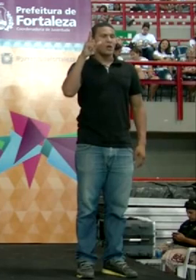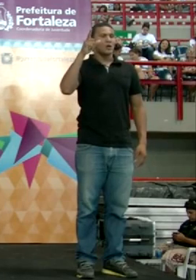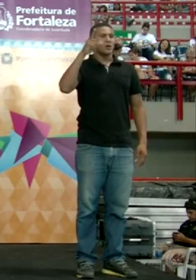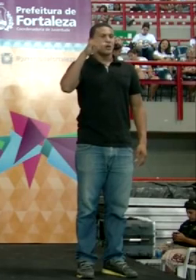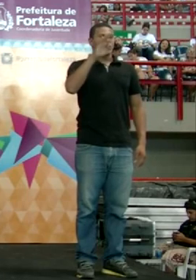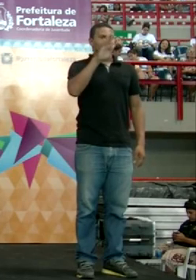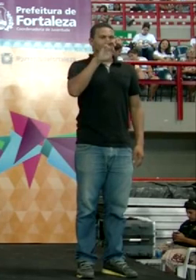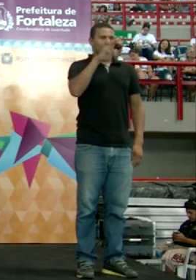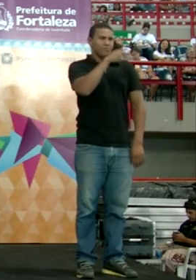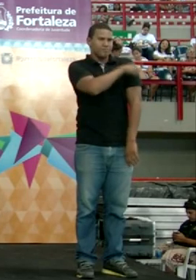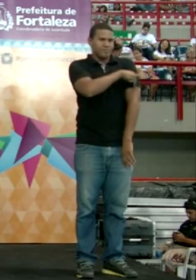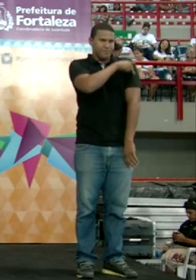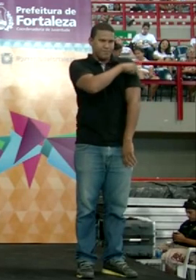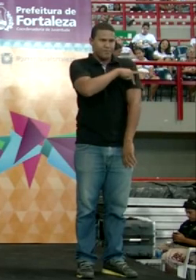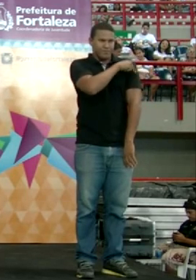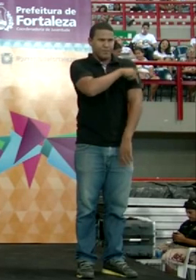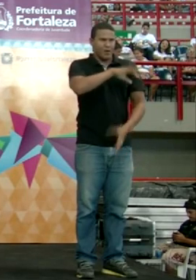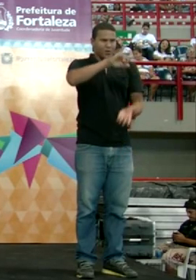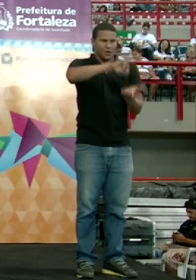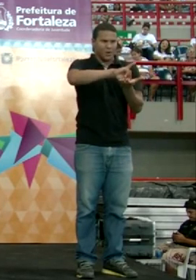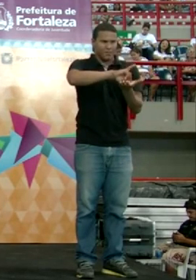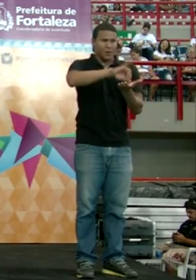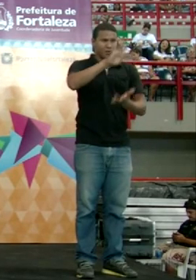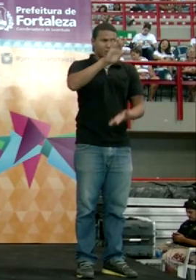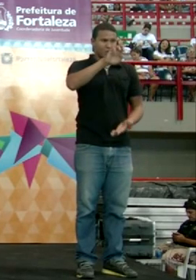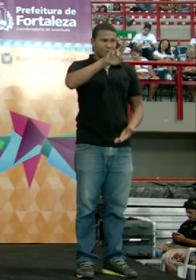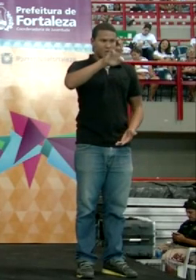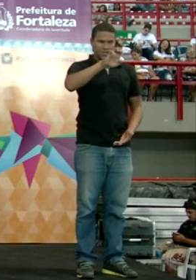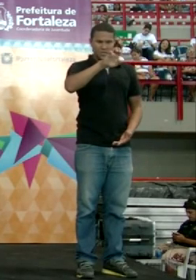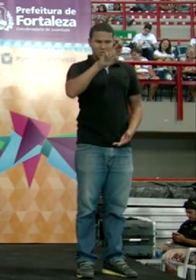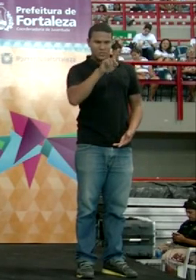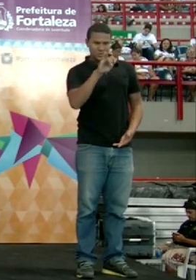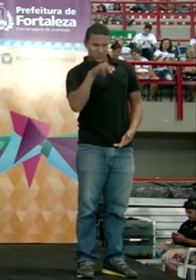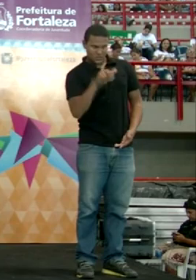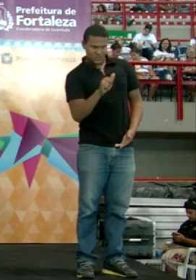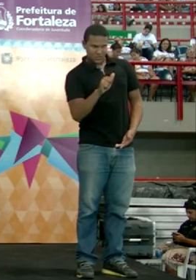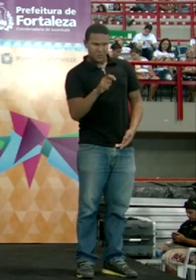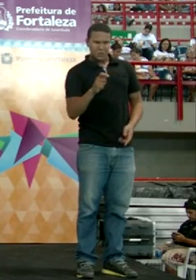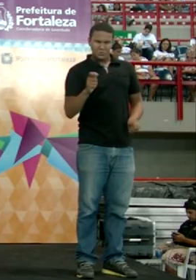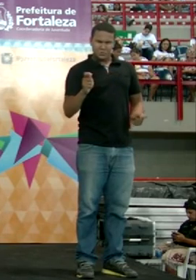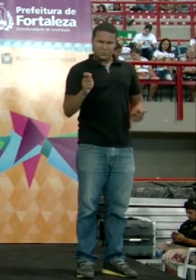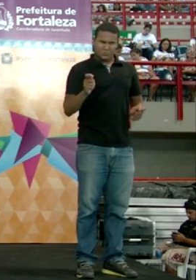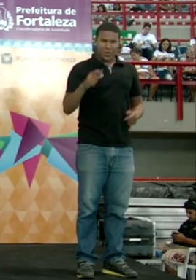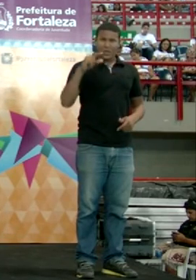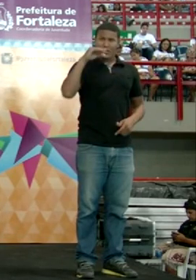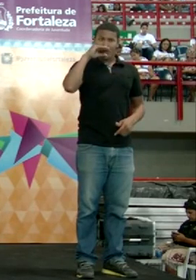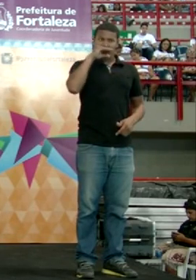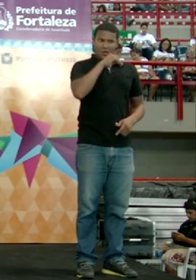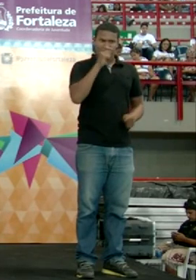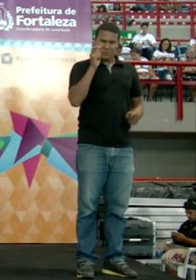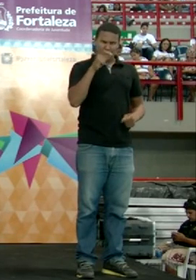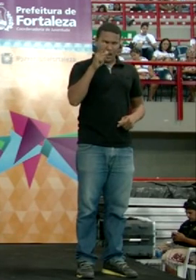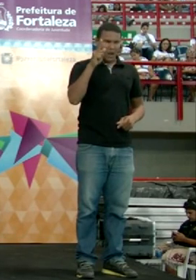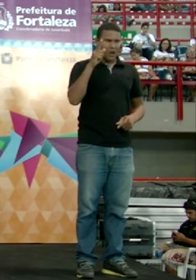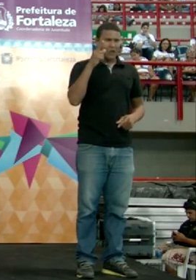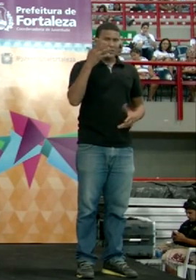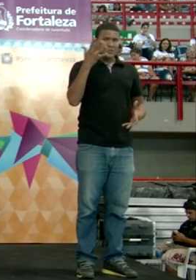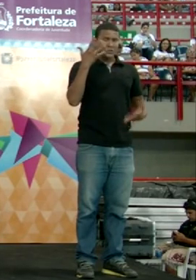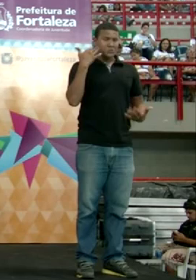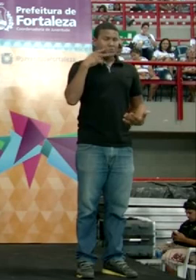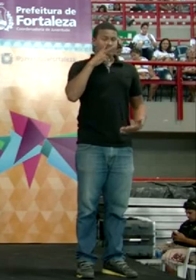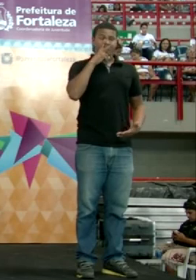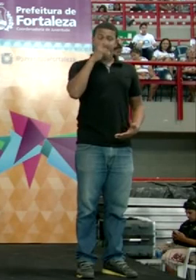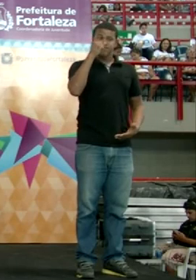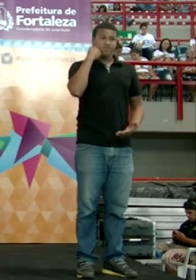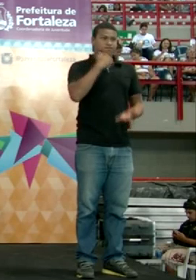uma das mais quentes, ela poderia produzir energia para outras regiões adjacentes, a questão,